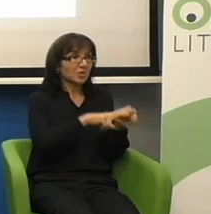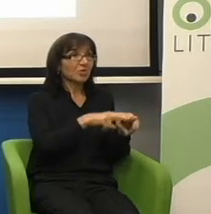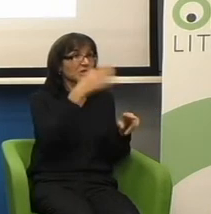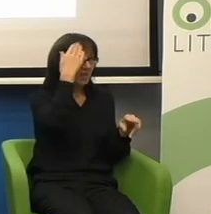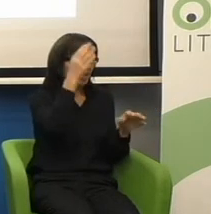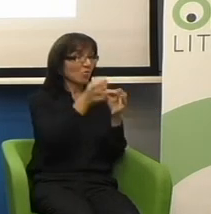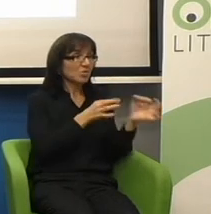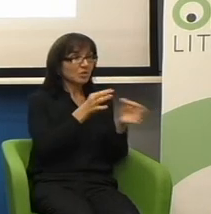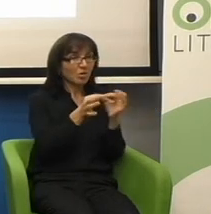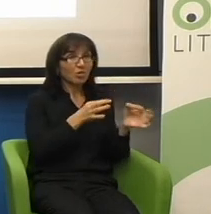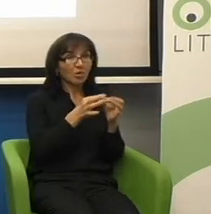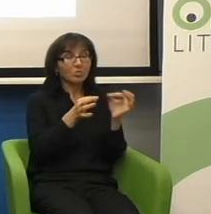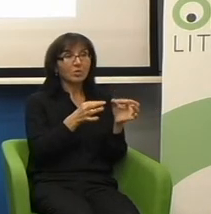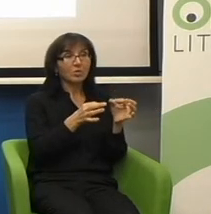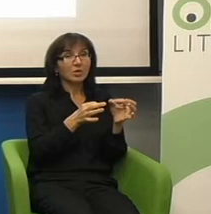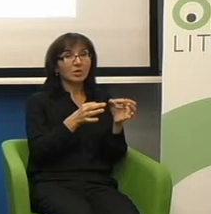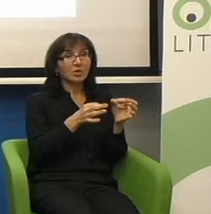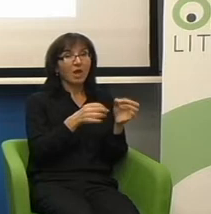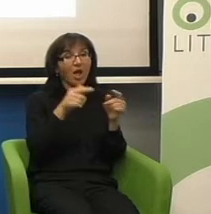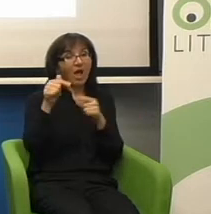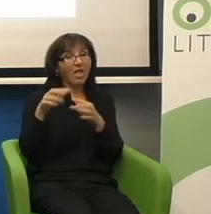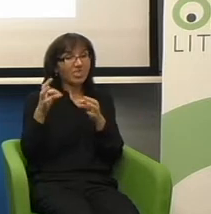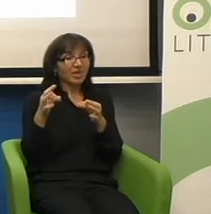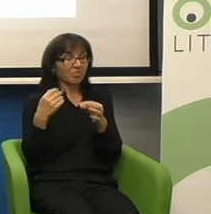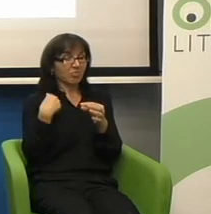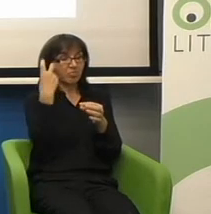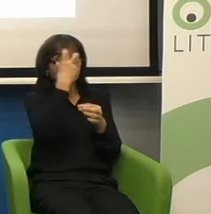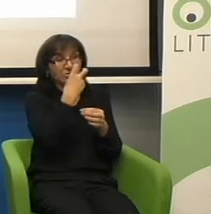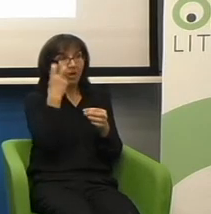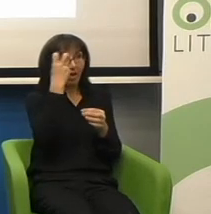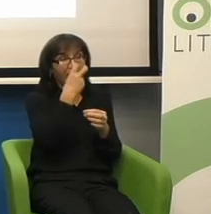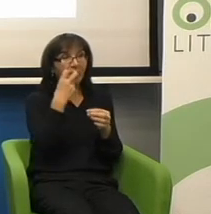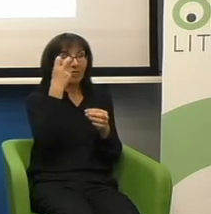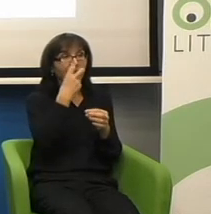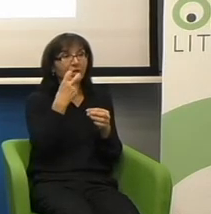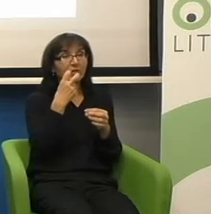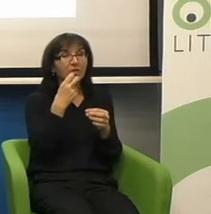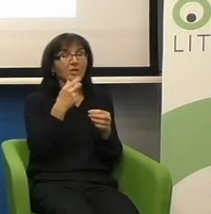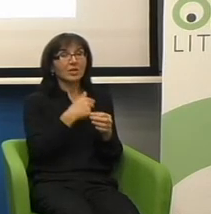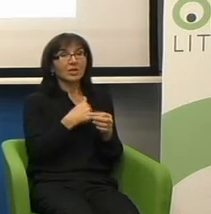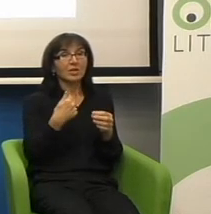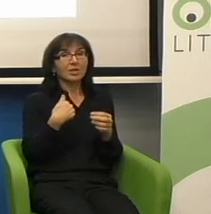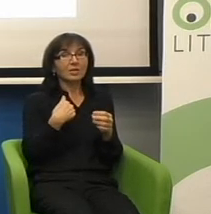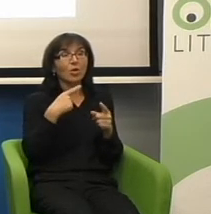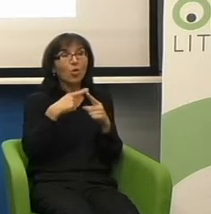historią, no była bardzo ciekawa, nie? I nas rzeczywiście trochę z początku